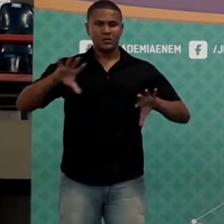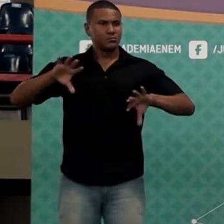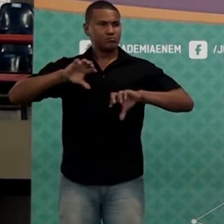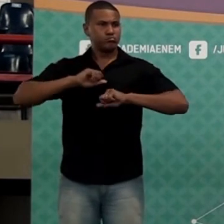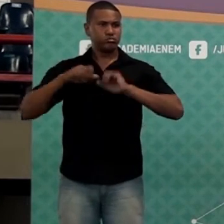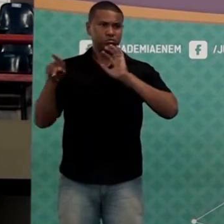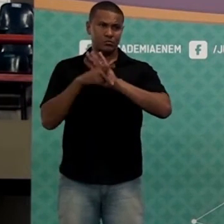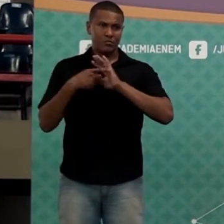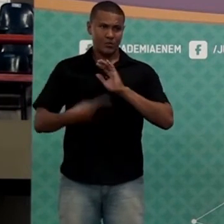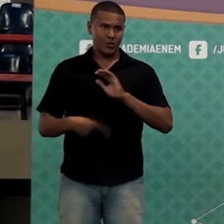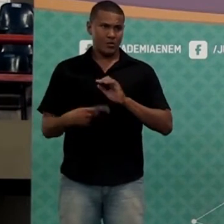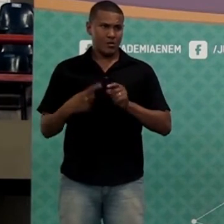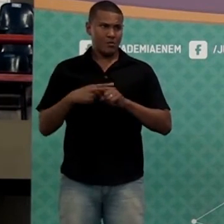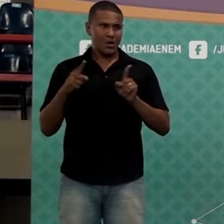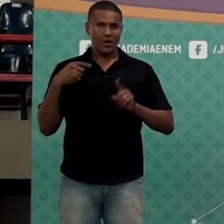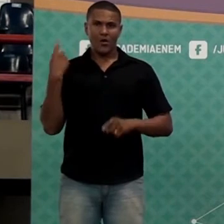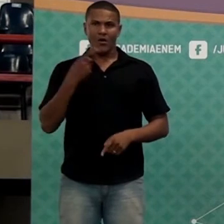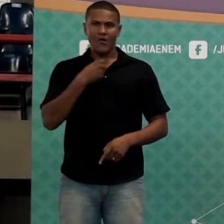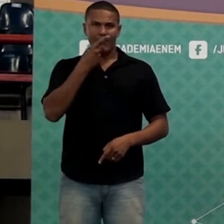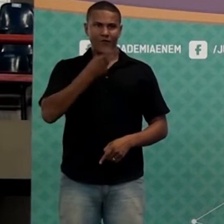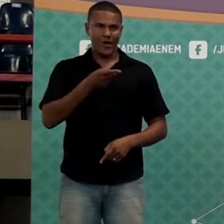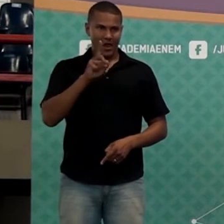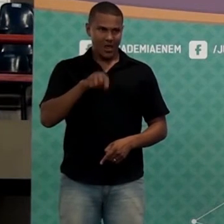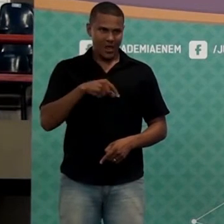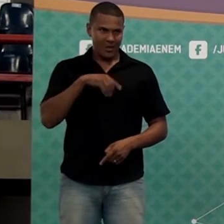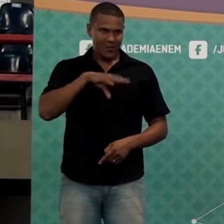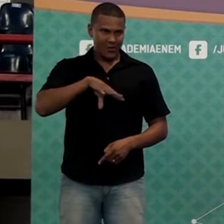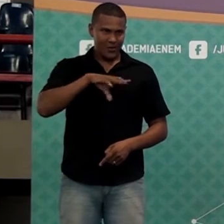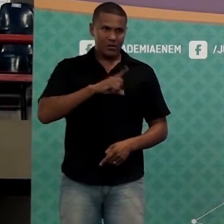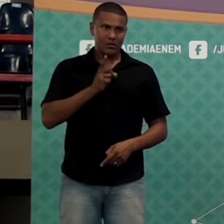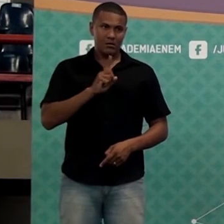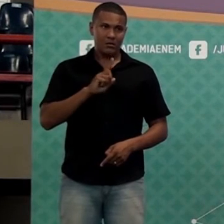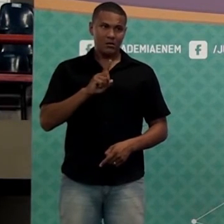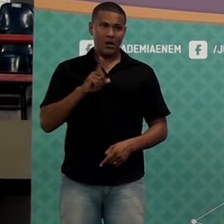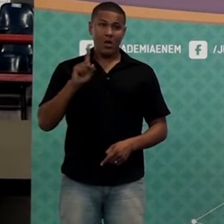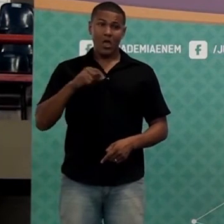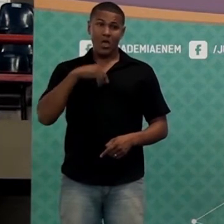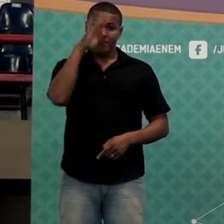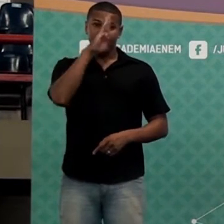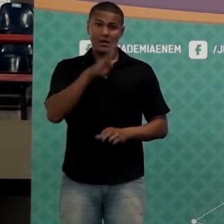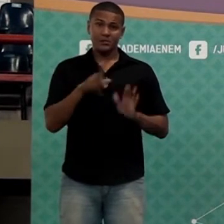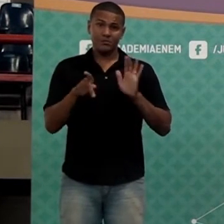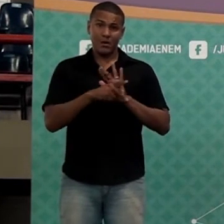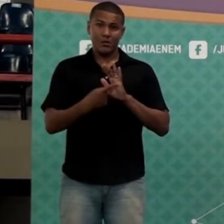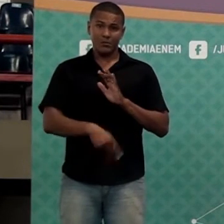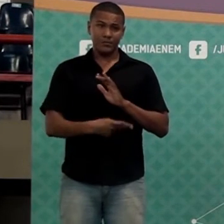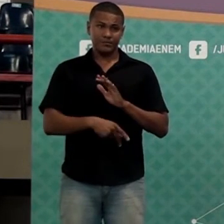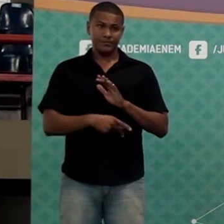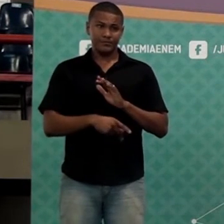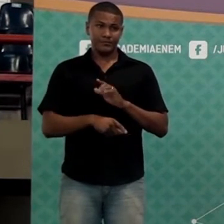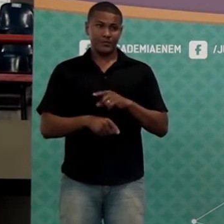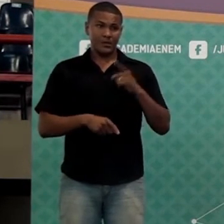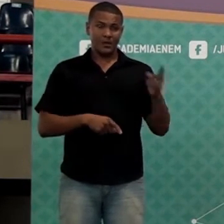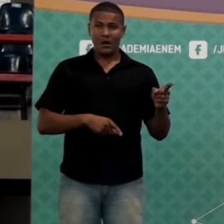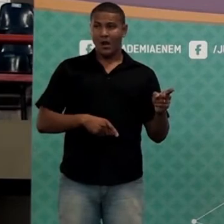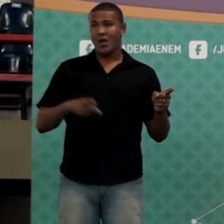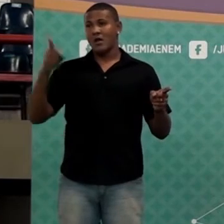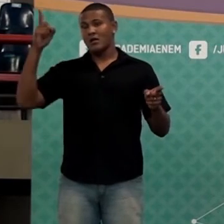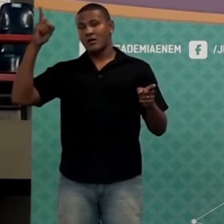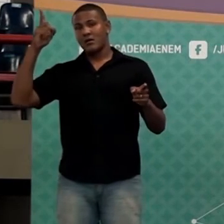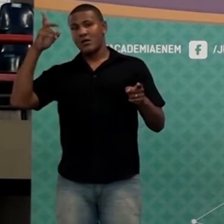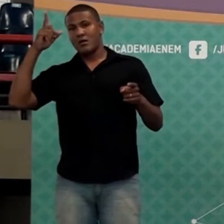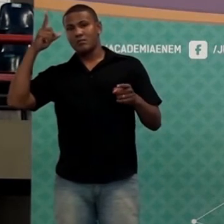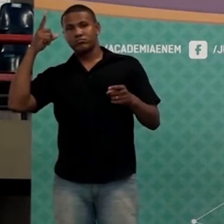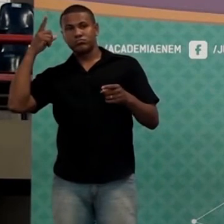matriz. Mas a gente não fala português. Na verdade, a gente fala o quê? Brasileirês. Que é a mistura do português com a língua africana, com a língua